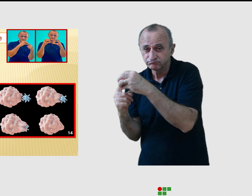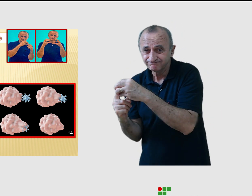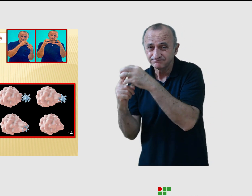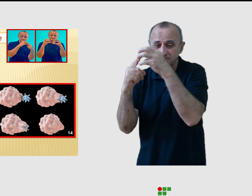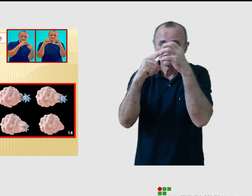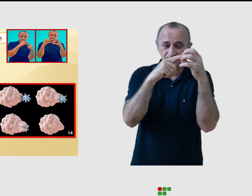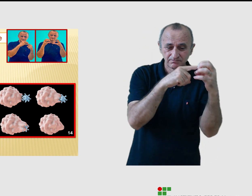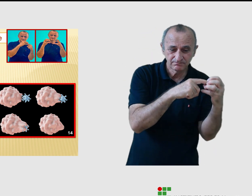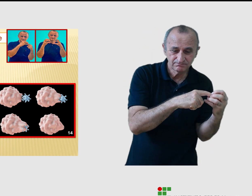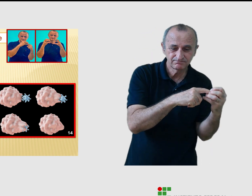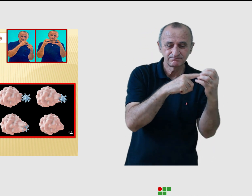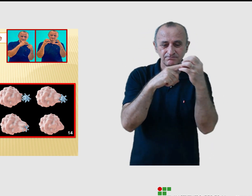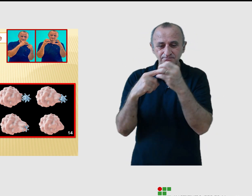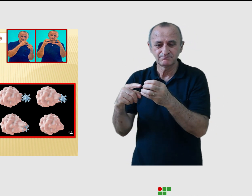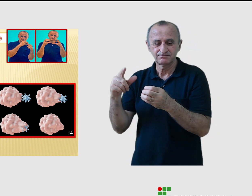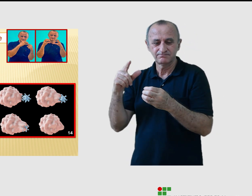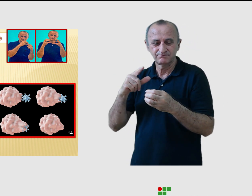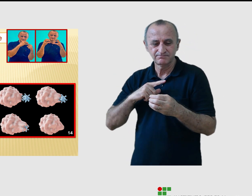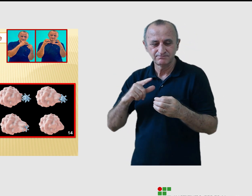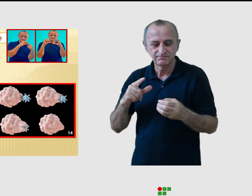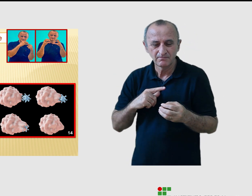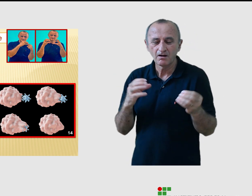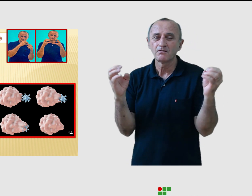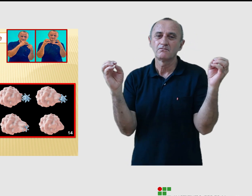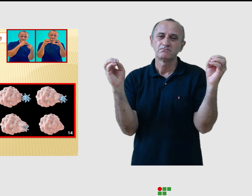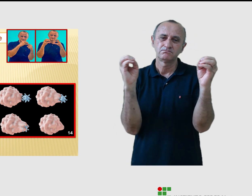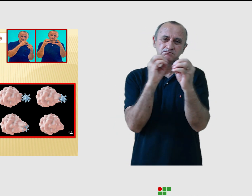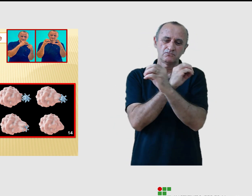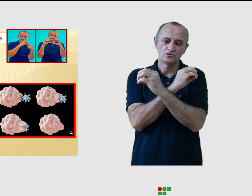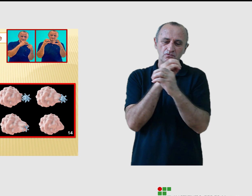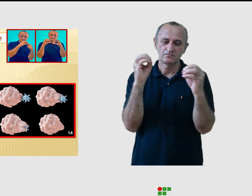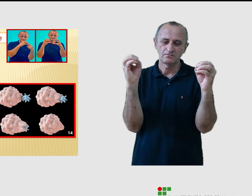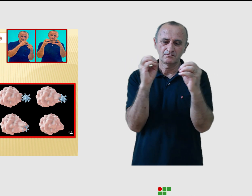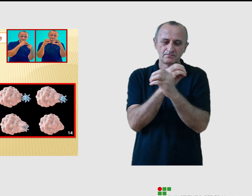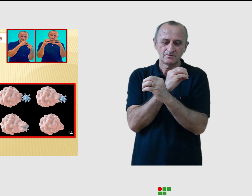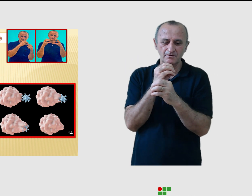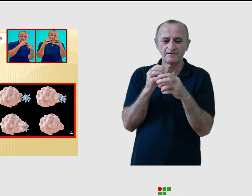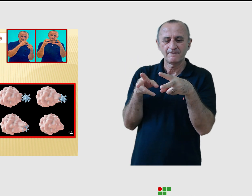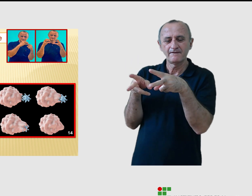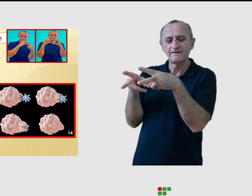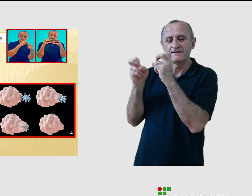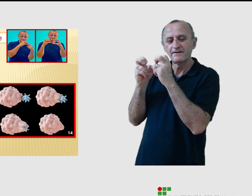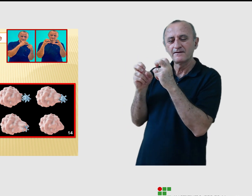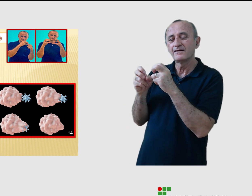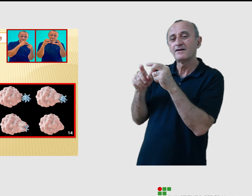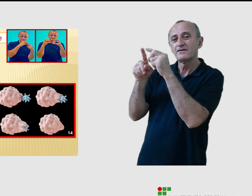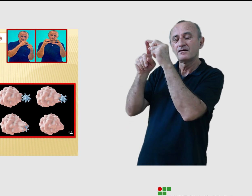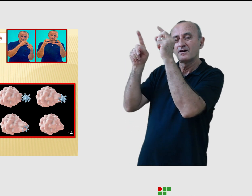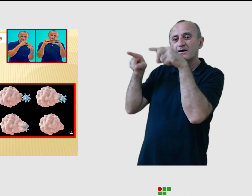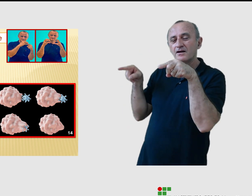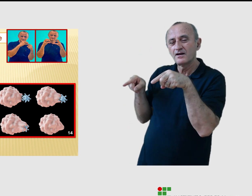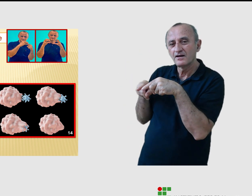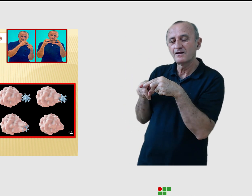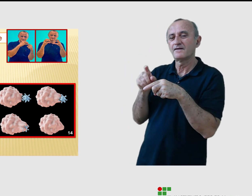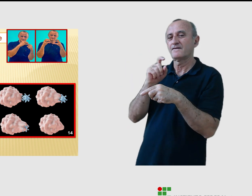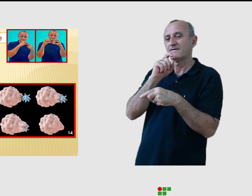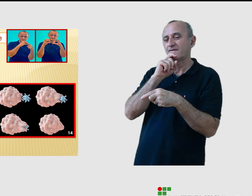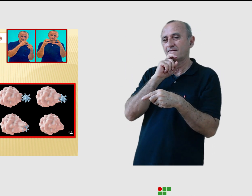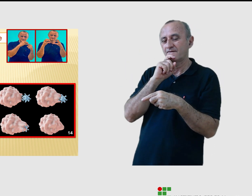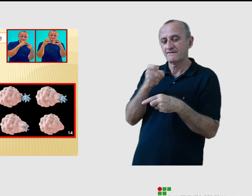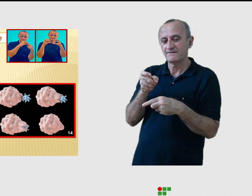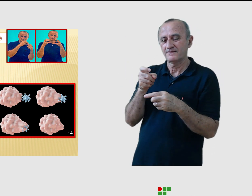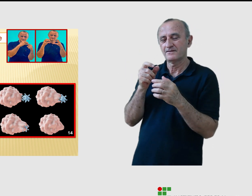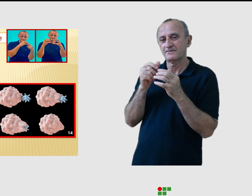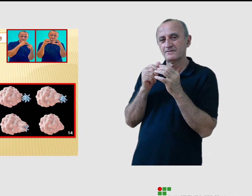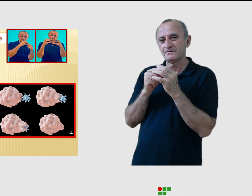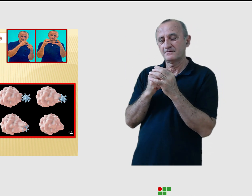Como exemplo de fagocitose, citamos o macrófago. Veja